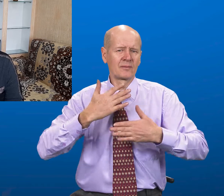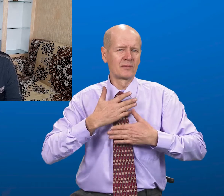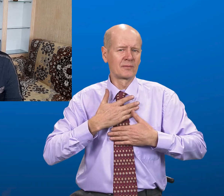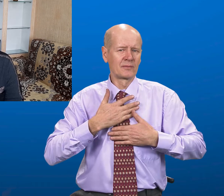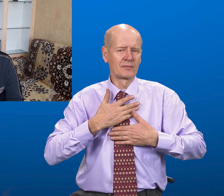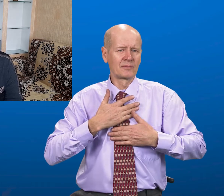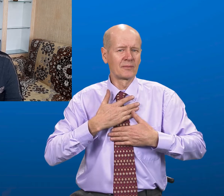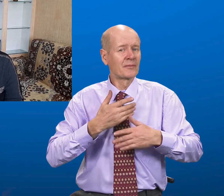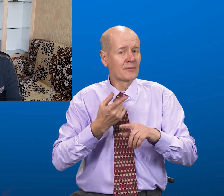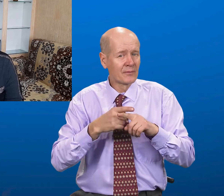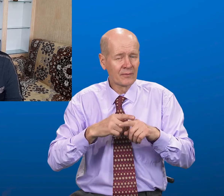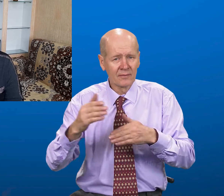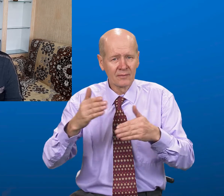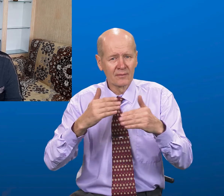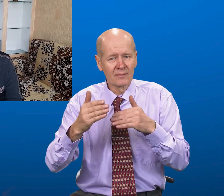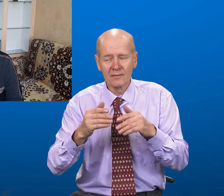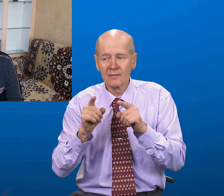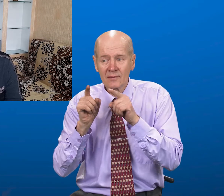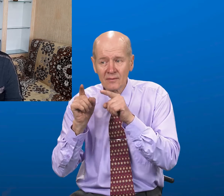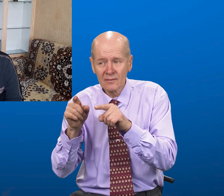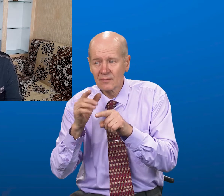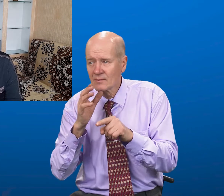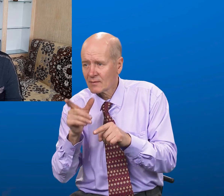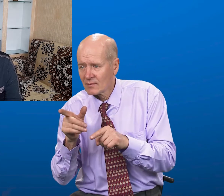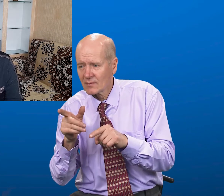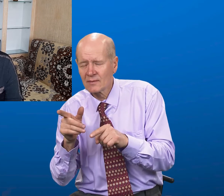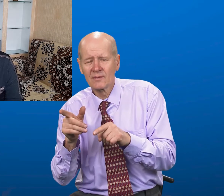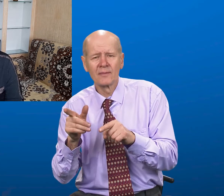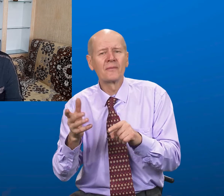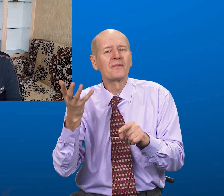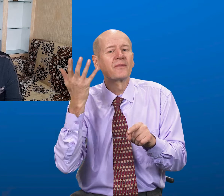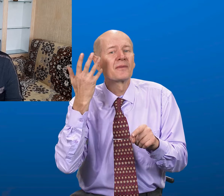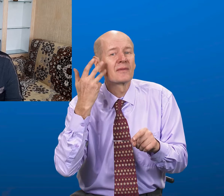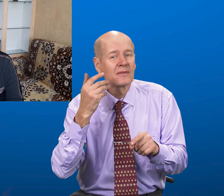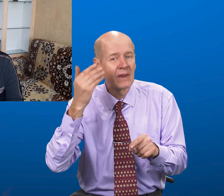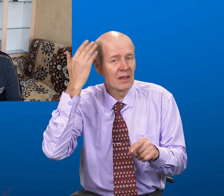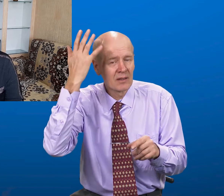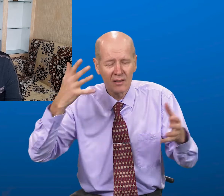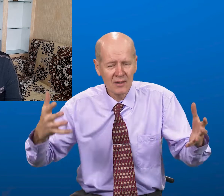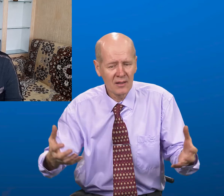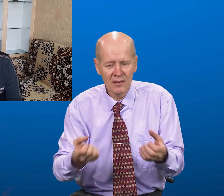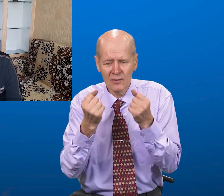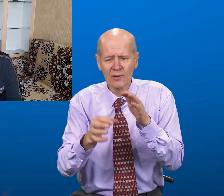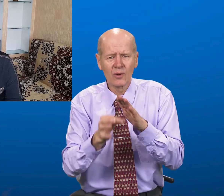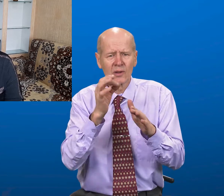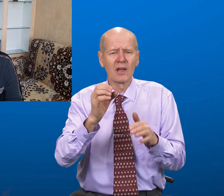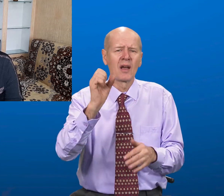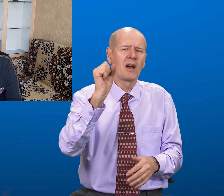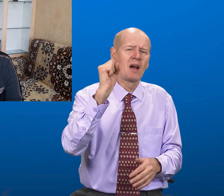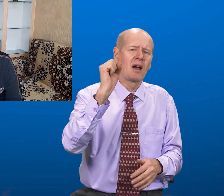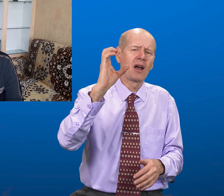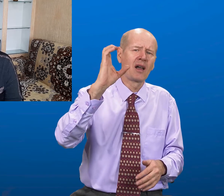Они относятся к тому времени, когда Господь обещает спасти свой народ и от ассирийского гнета, и от